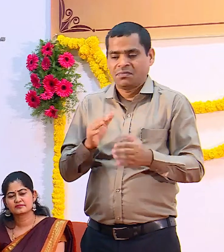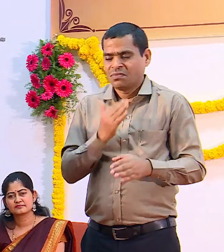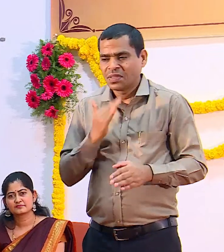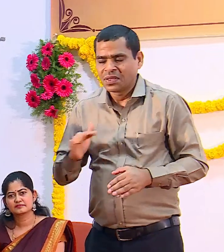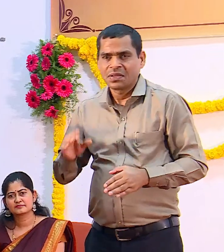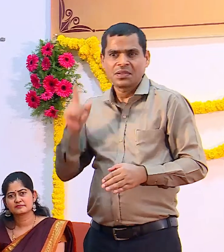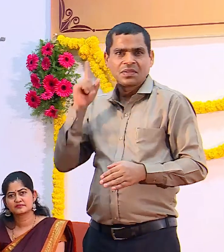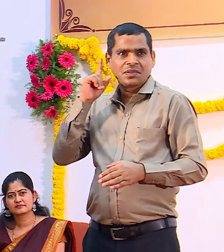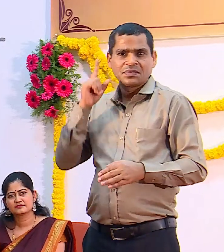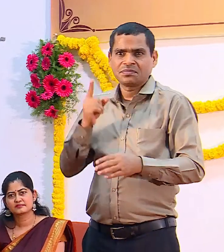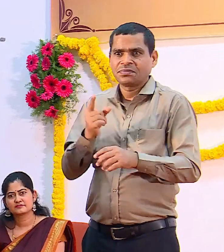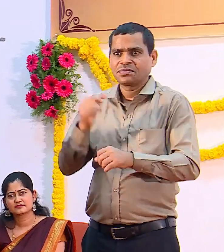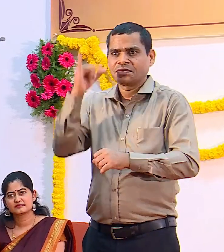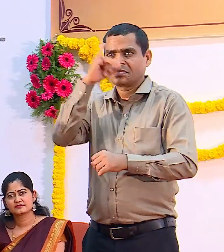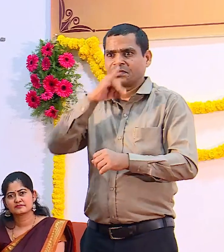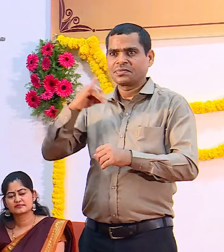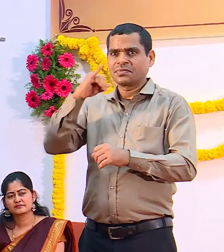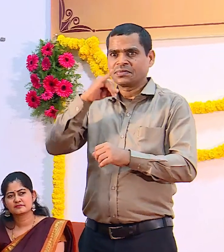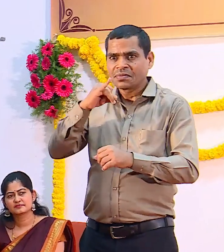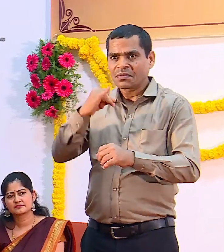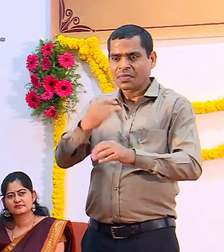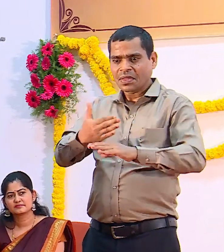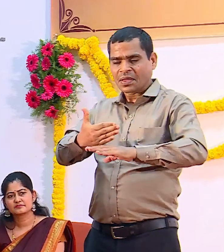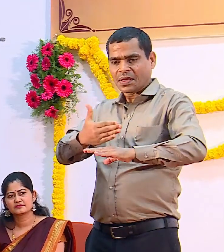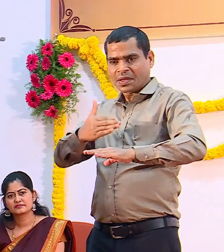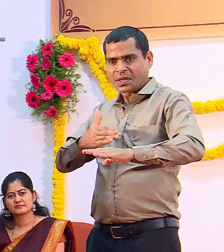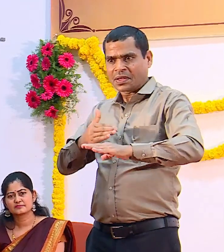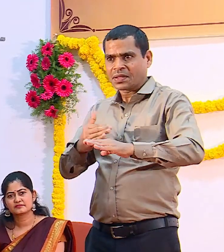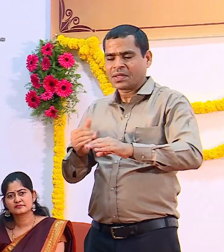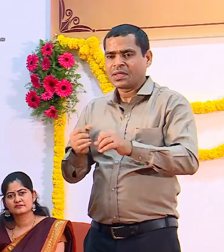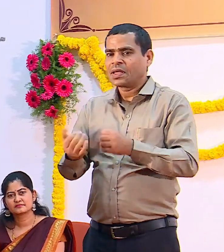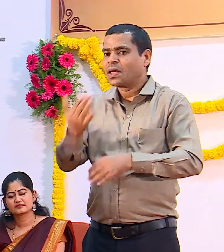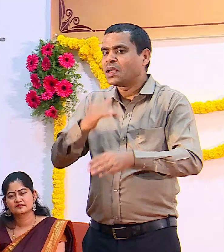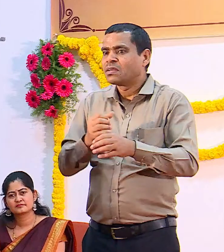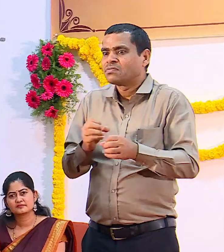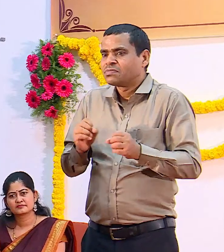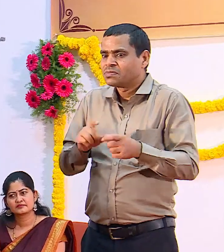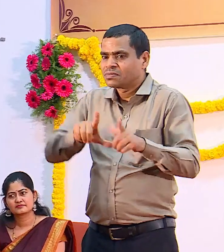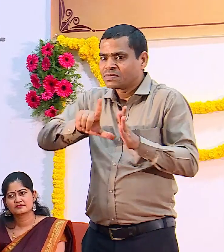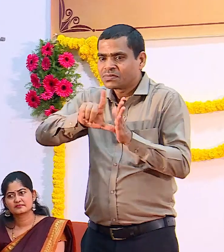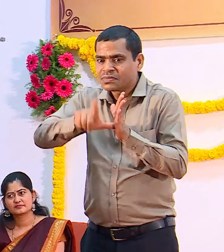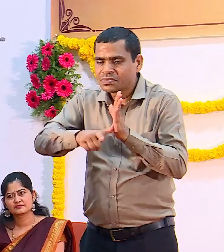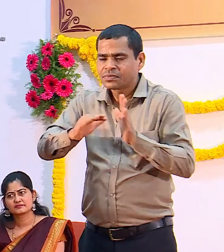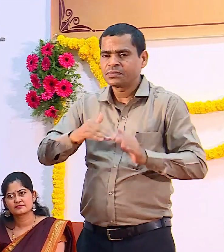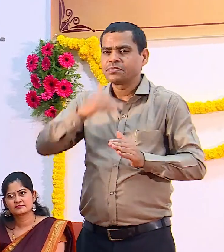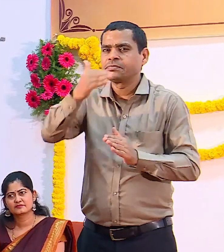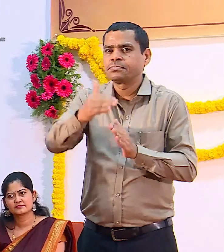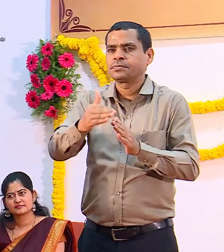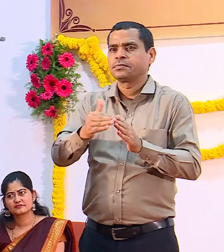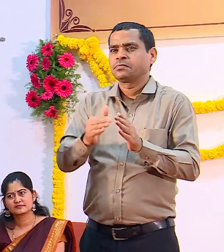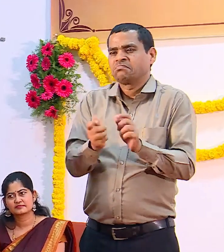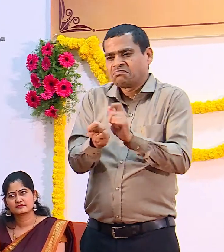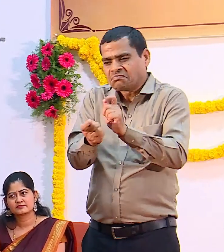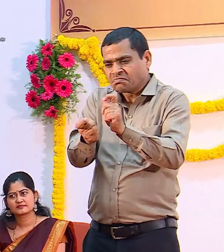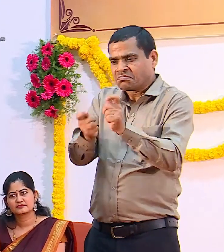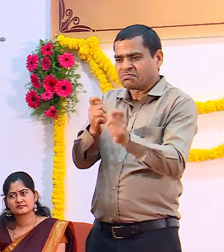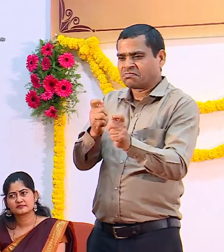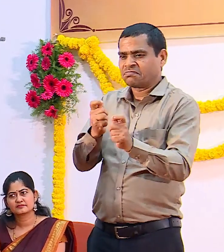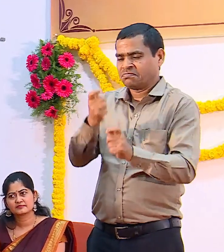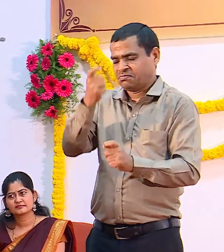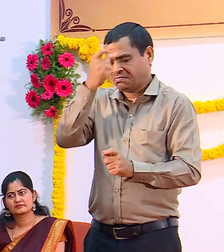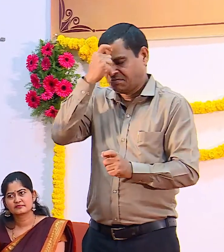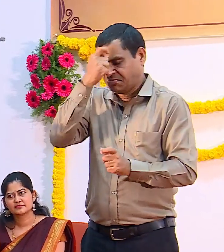उसके 6 महीने से पहले अगर हमने नहीं उसको जो है आइडेंटिफाई किया, अगर हमने देरी करी, तो आगे उसको उसमें सुधार कर पाना मुश्किल होगा,